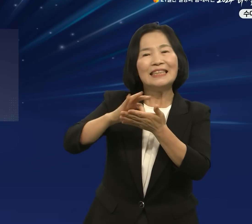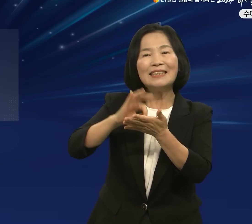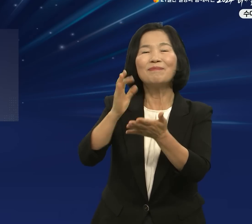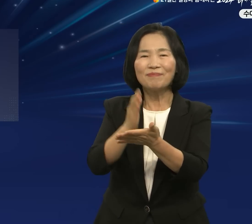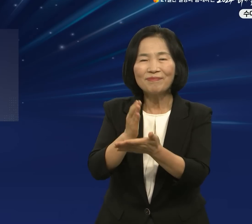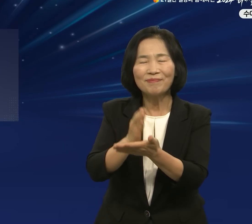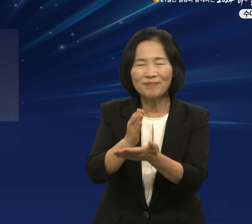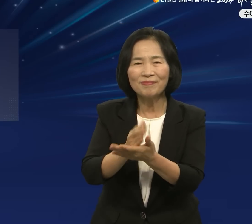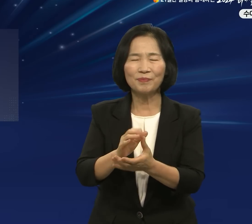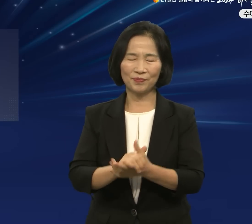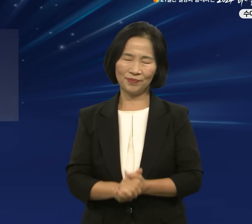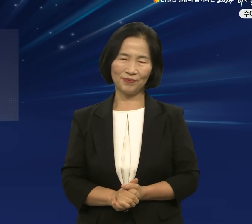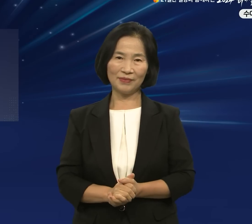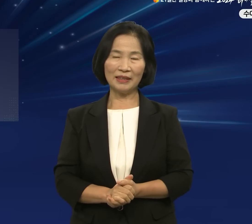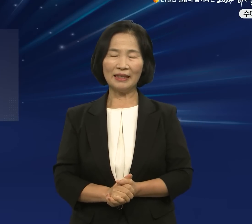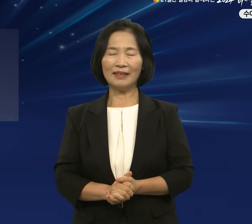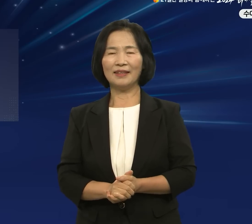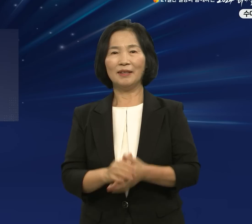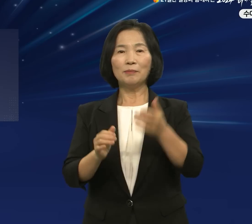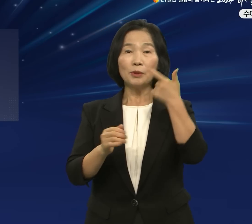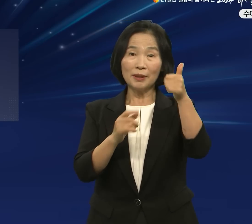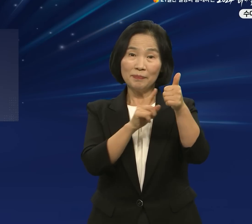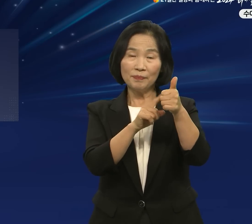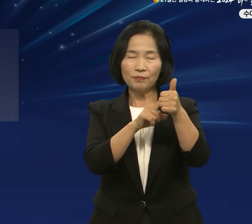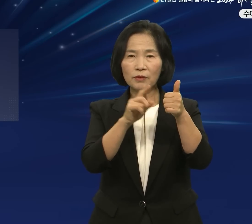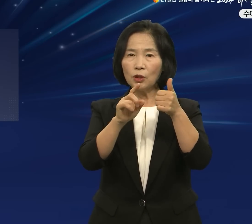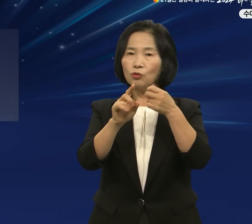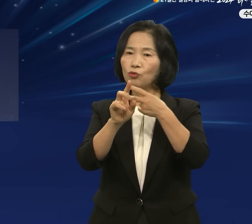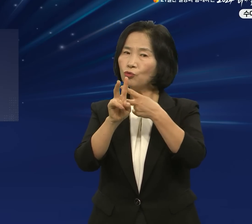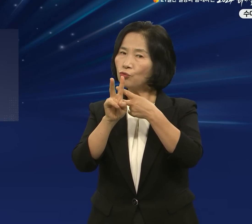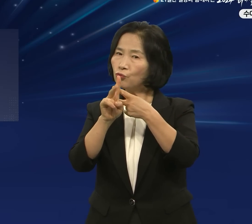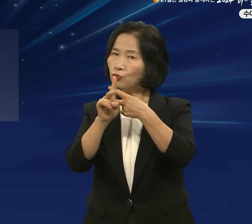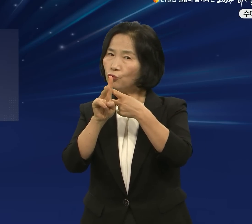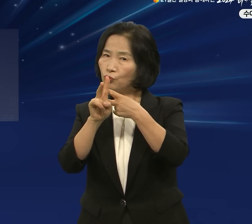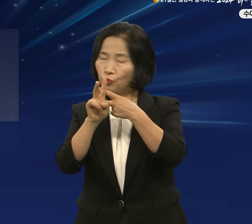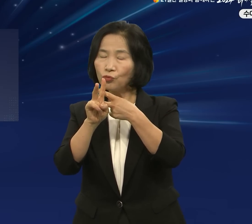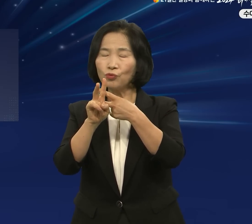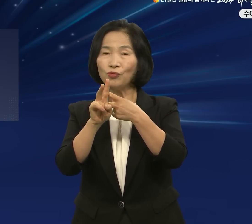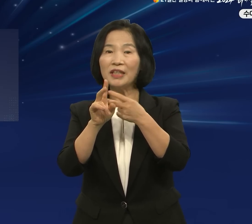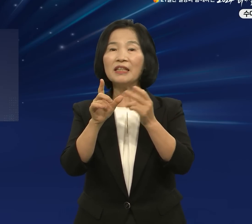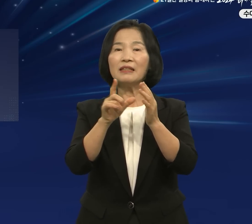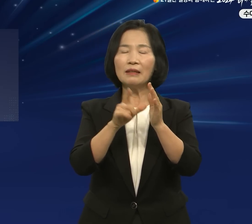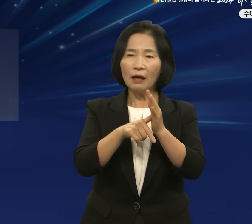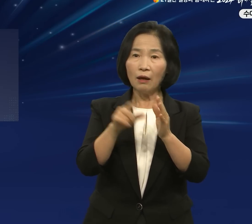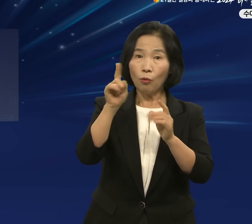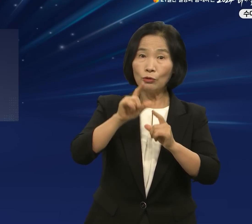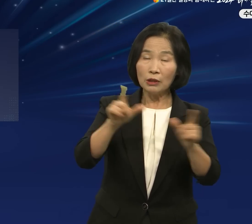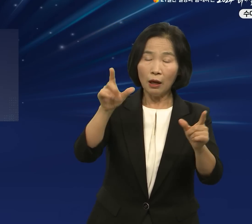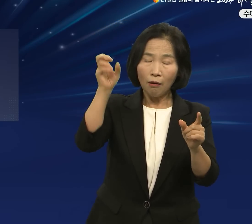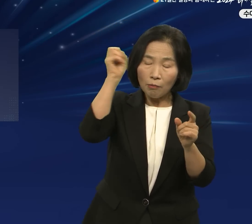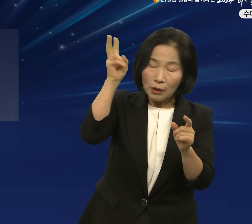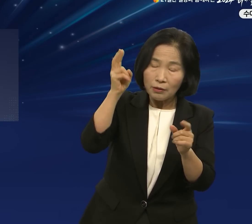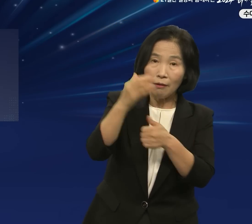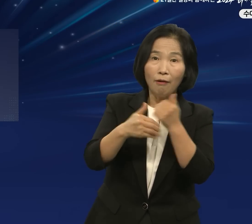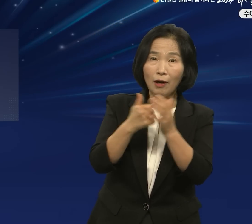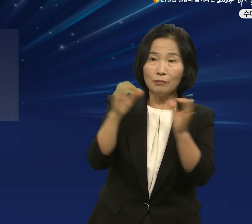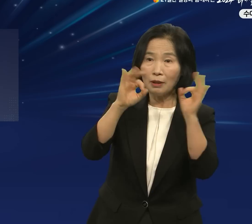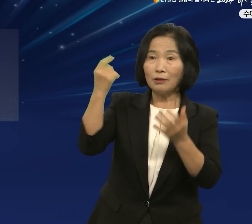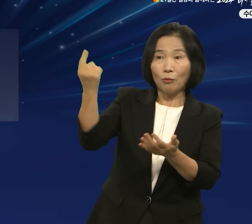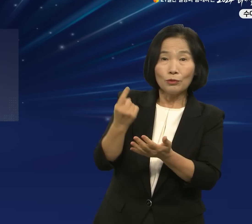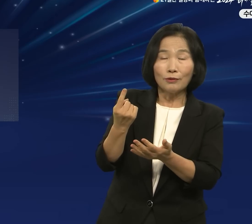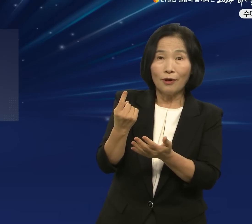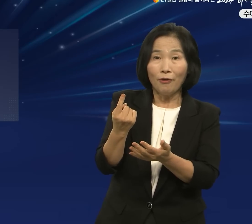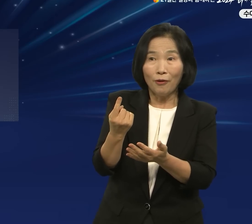중학교 1학년 2학기 어느 날 아무것도 모르는 저에게 하나님이 찾아오셨습니다. 너는